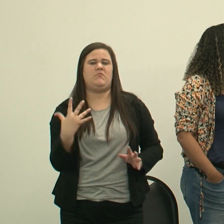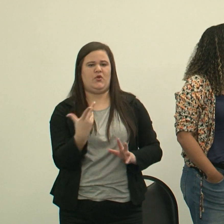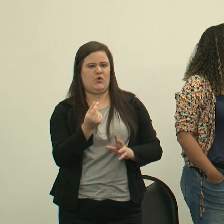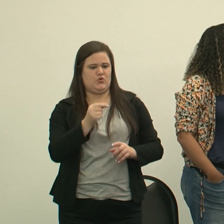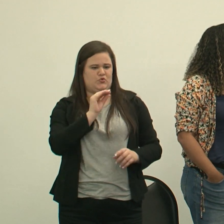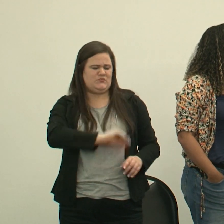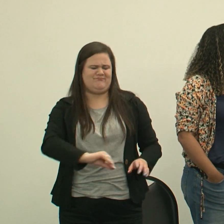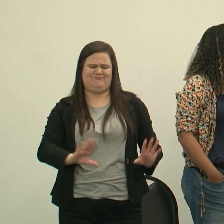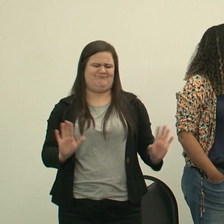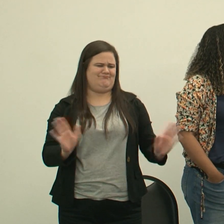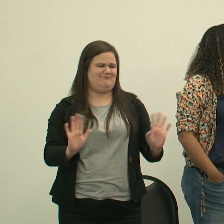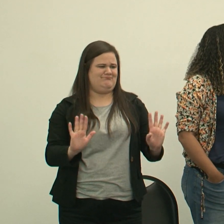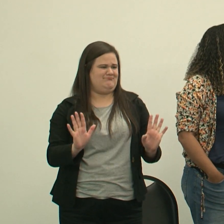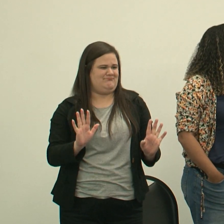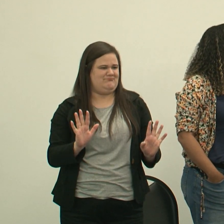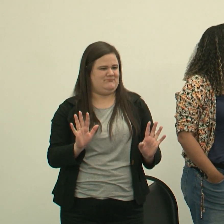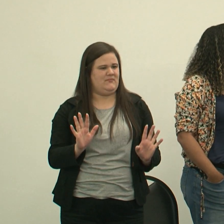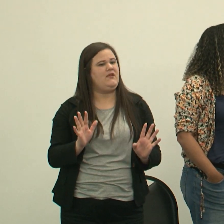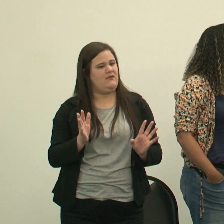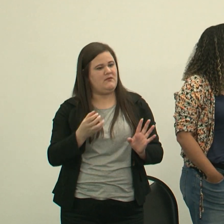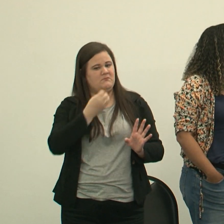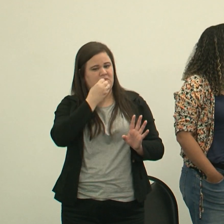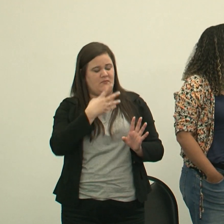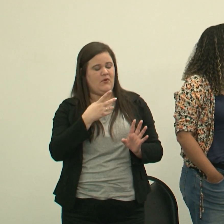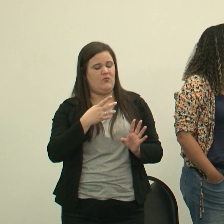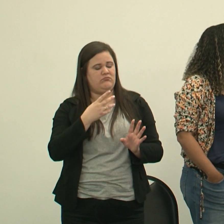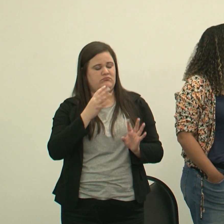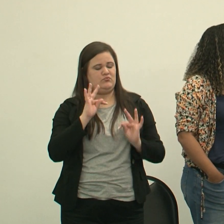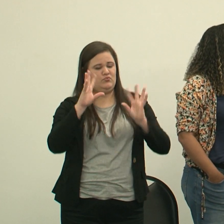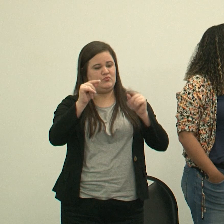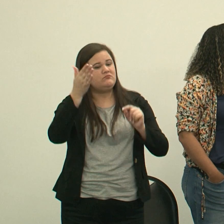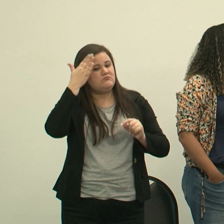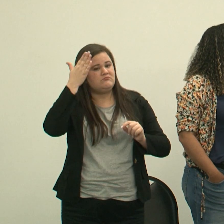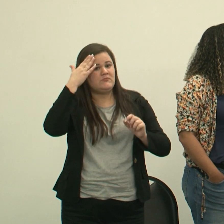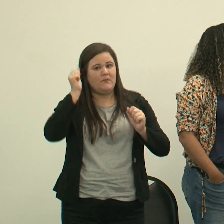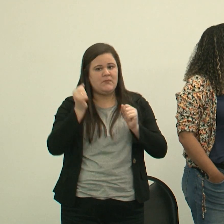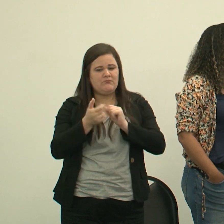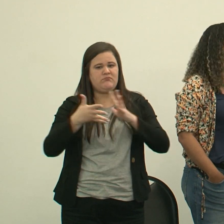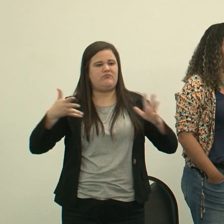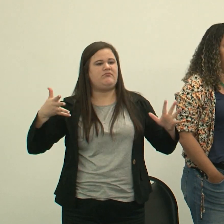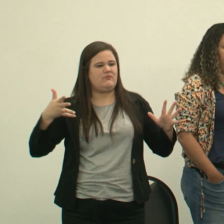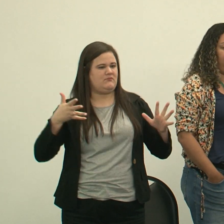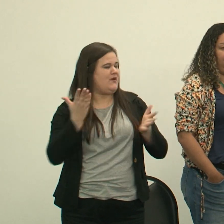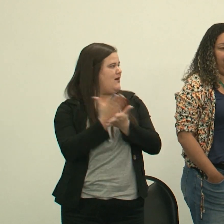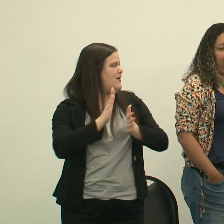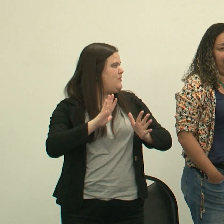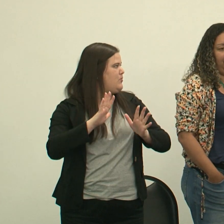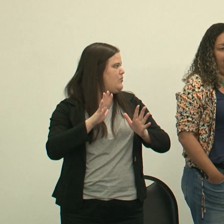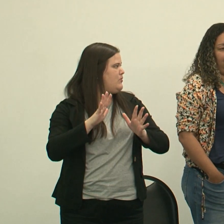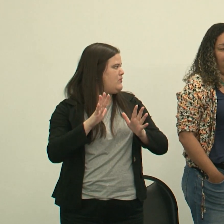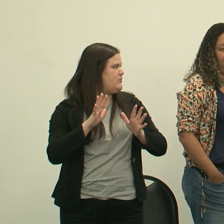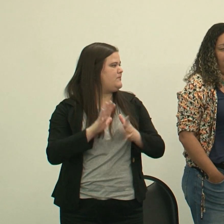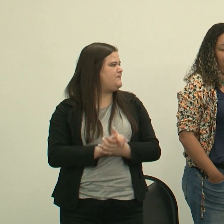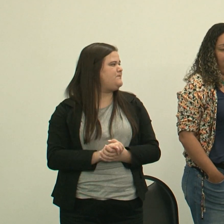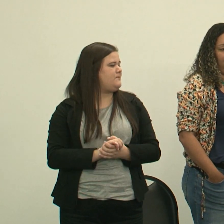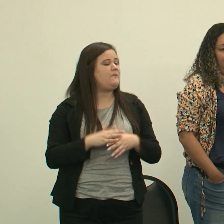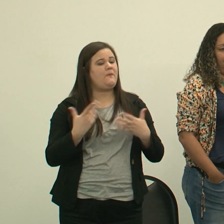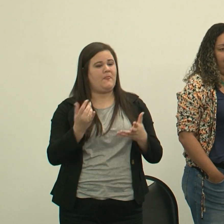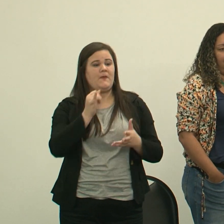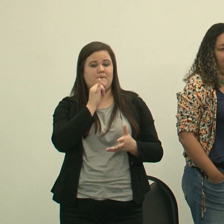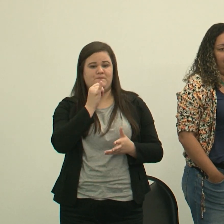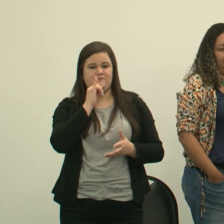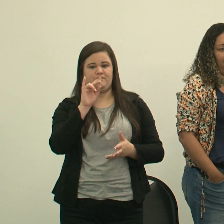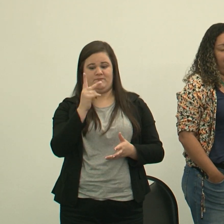um poderia sonhar. Seria que todo mundo soubesse, né, a língua de sinais. E repara que no Harry Potter, por exemplo,